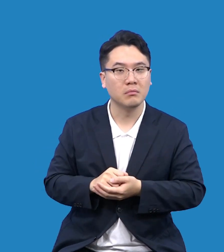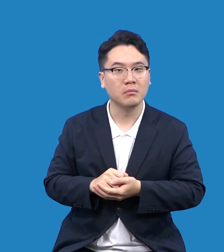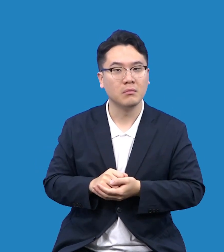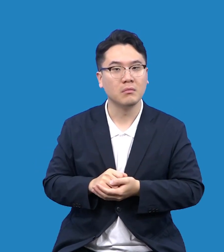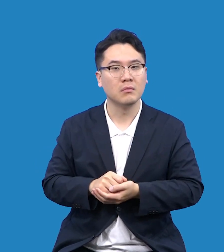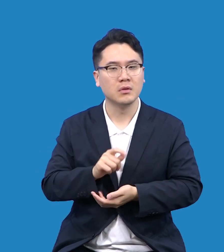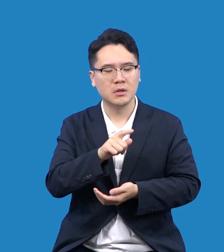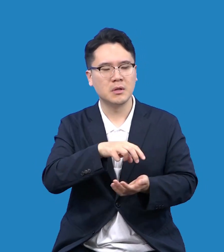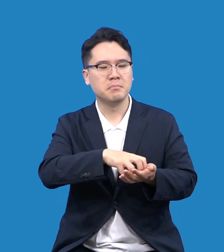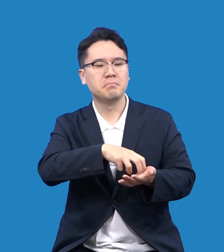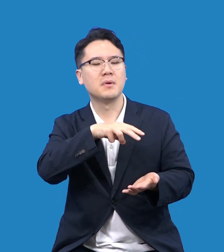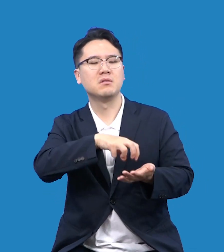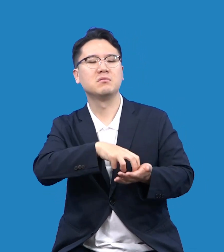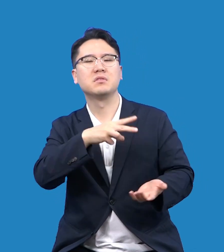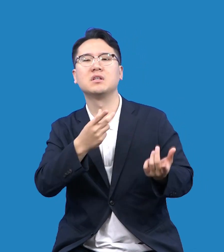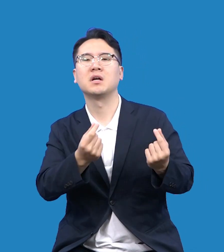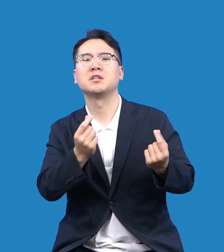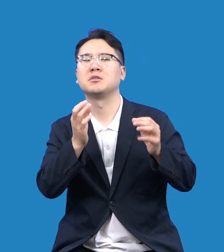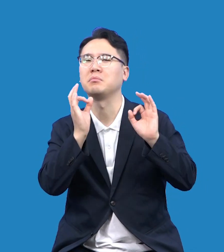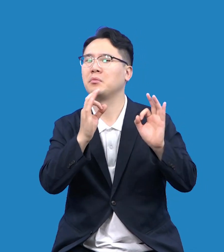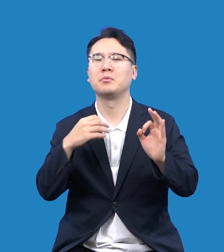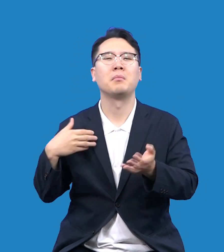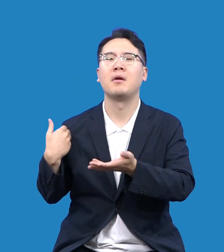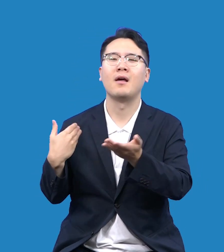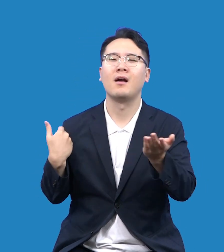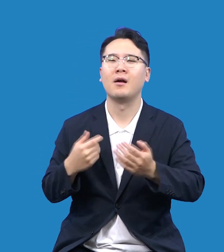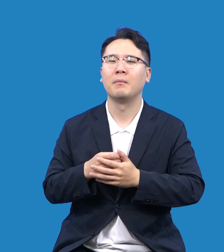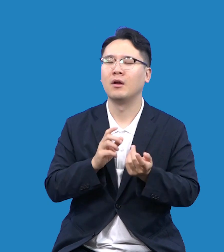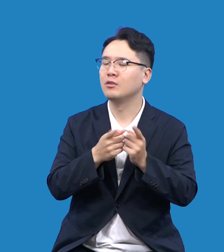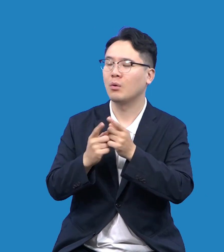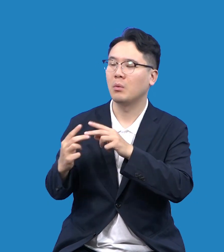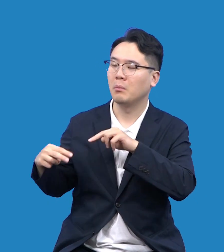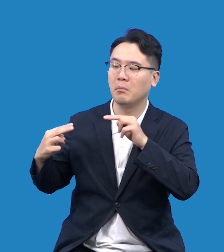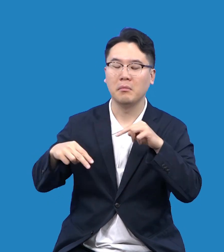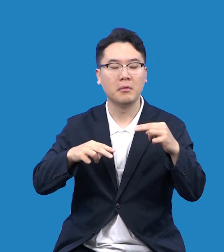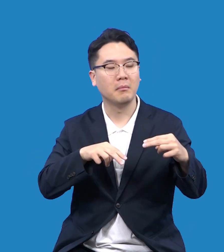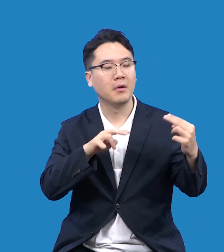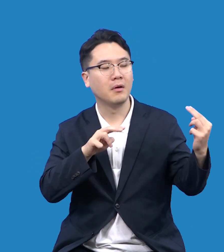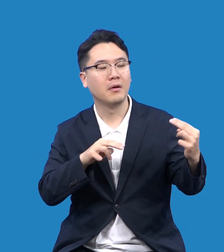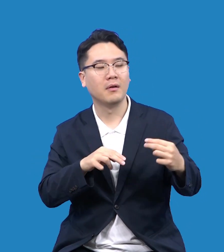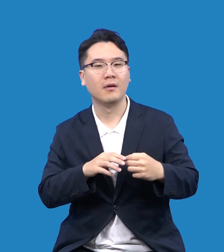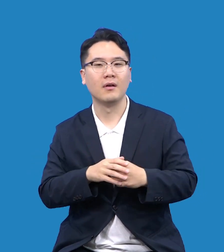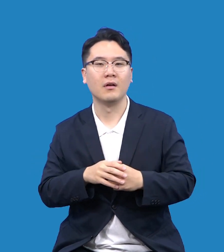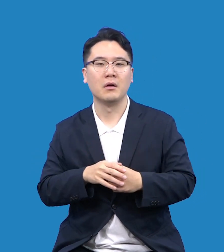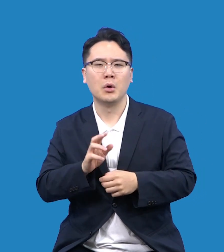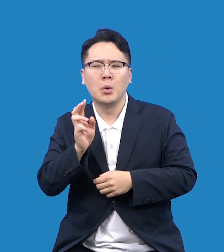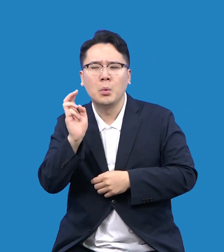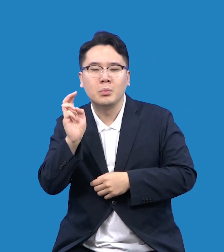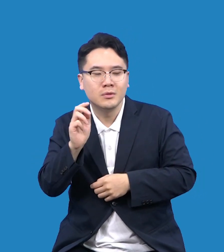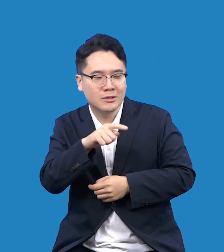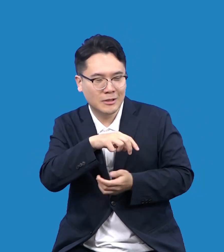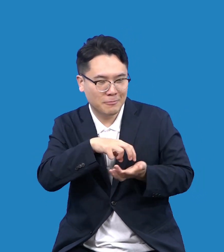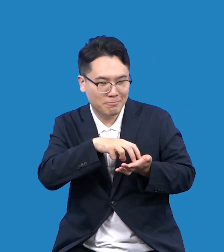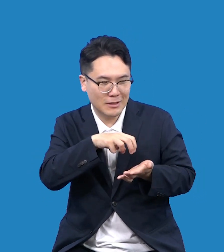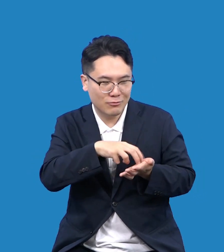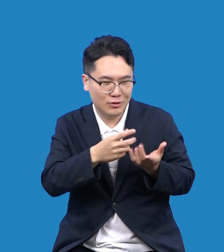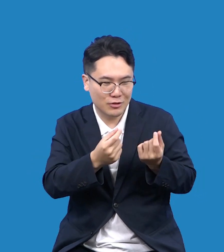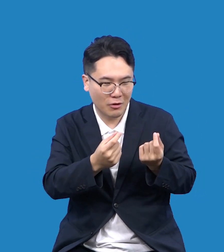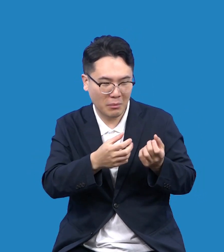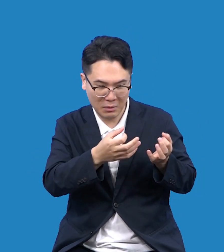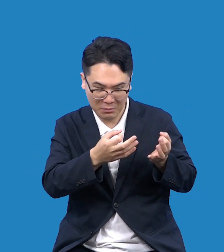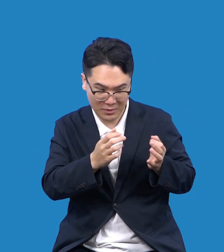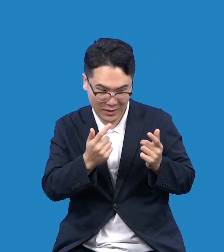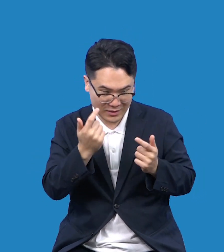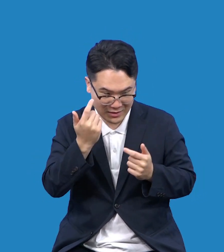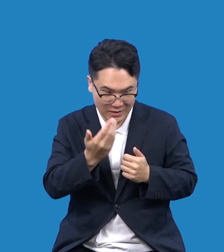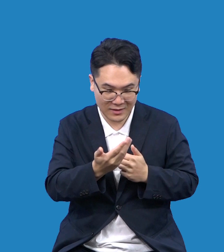보일지도 모릅니다. 한번 옆에 있는 사람 쳐다봐요. 한번. 혹시 메뚜기처럼 보이지는